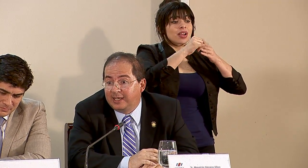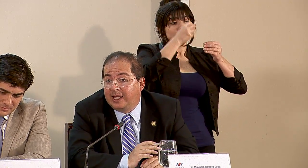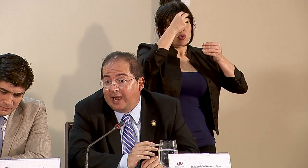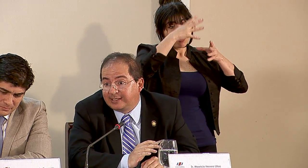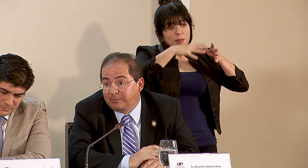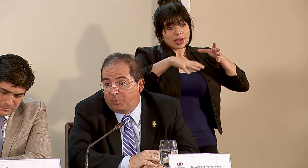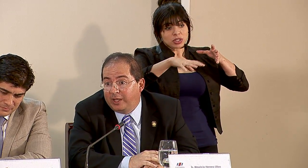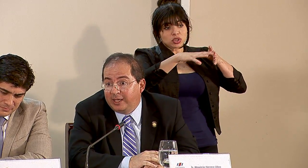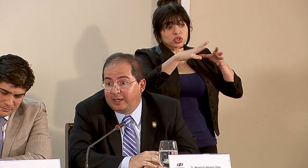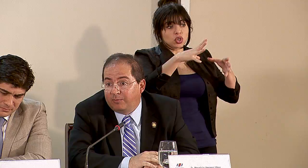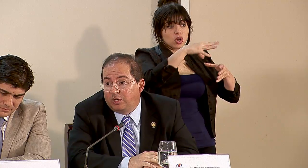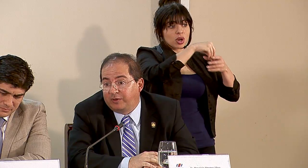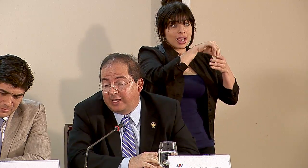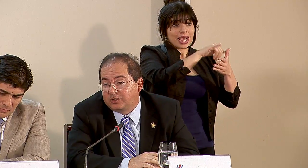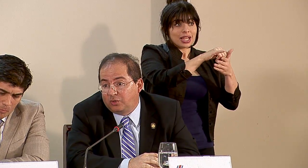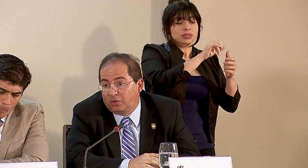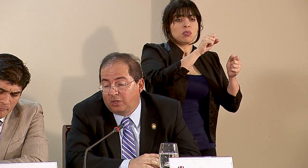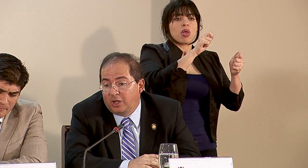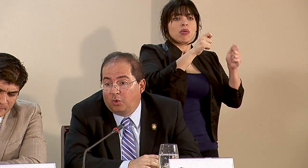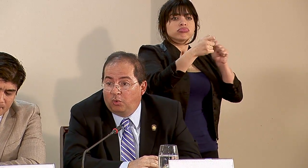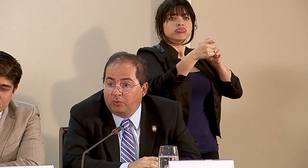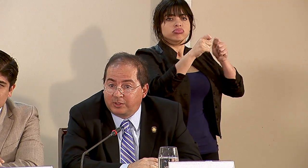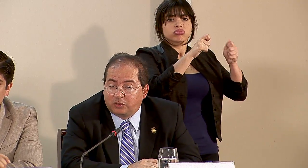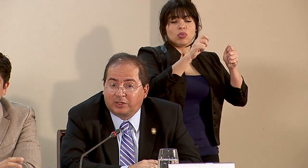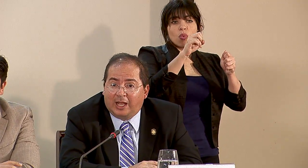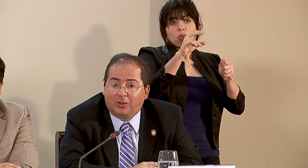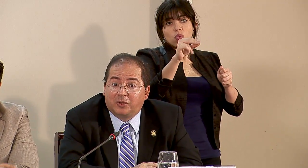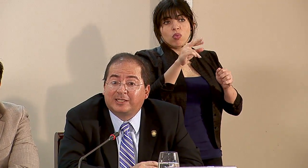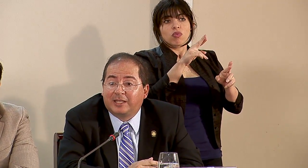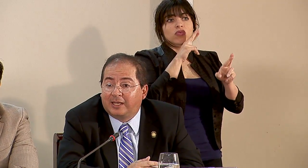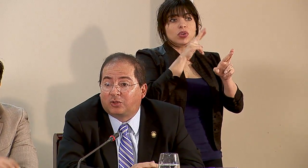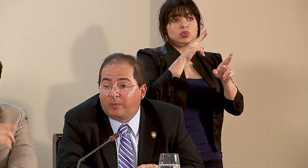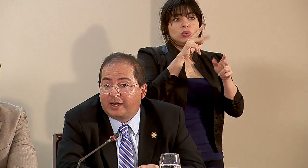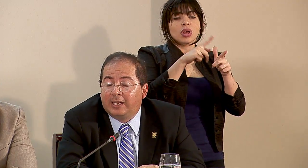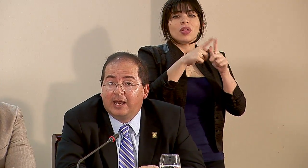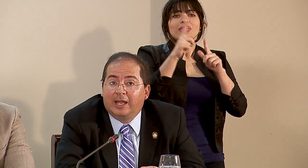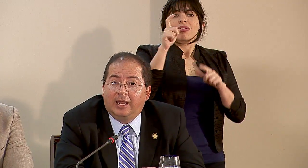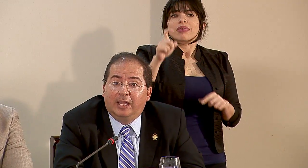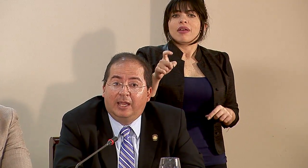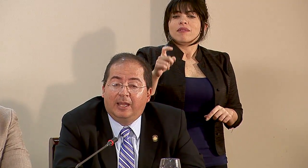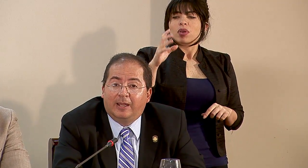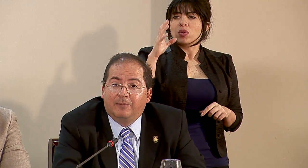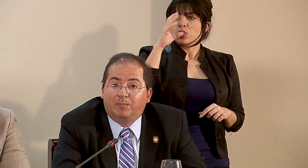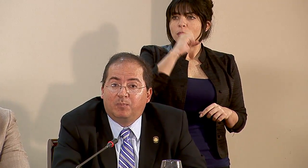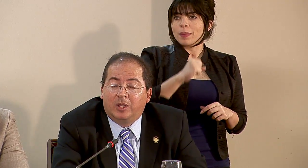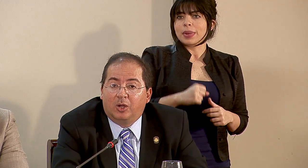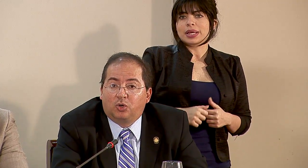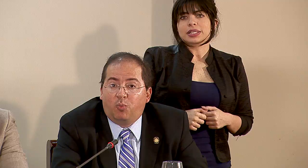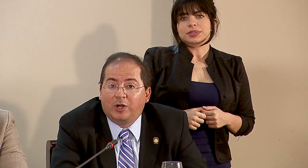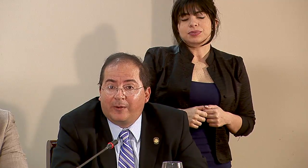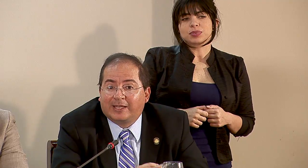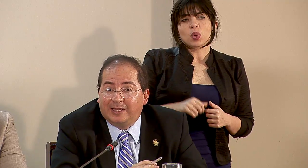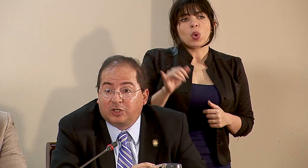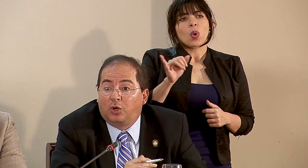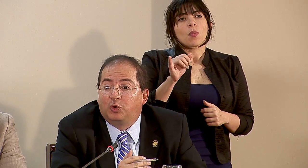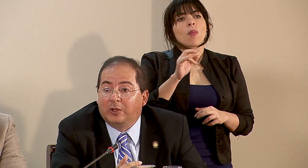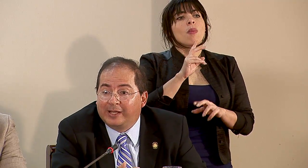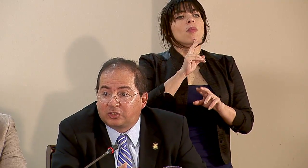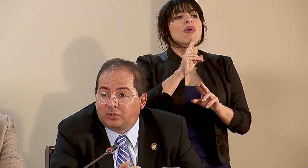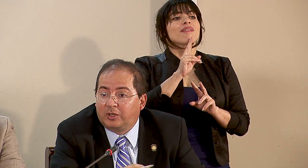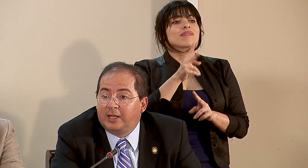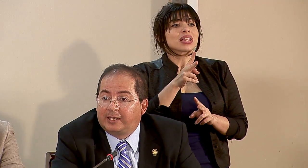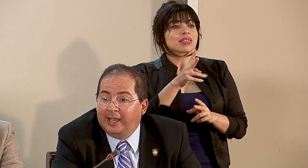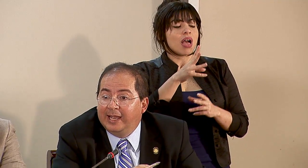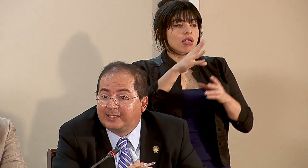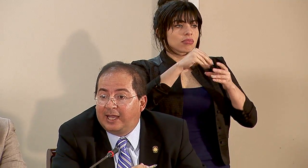muestrales así puede modificarse o no un resultado entonces se tiene que tomar como una verdad dentro del